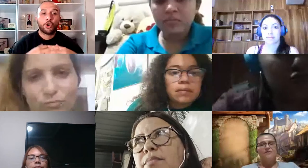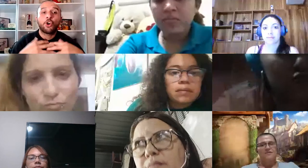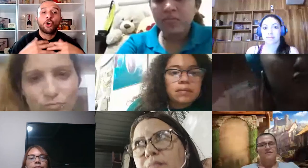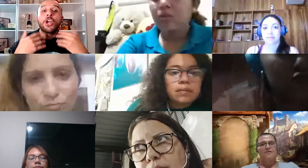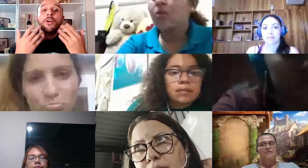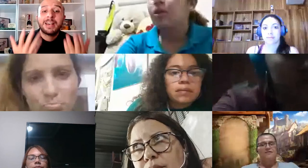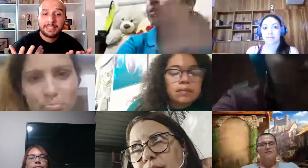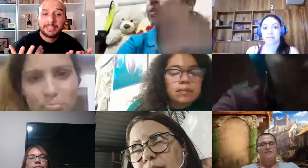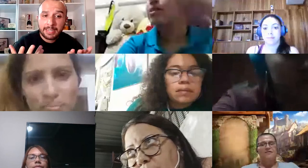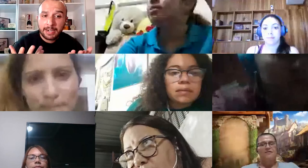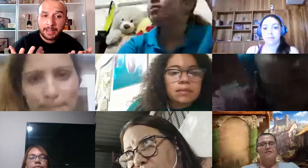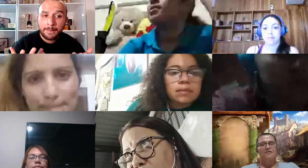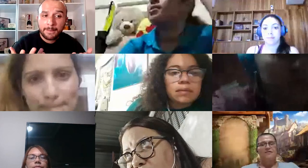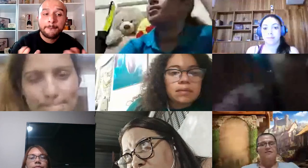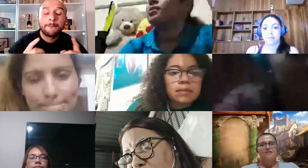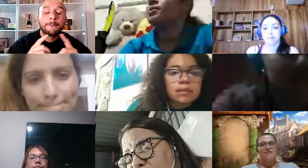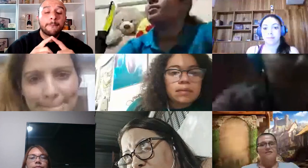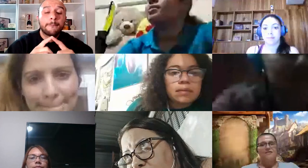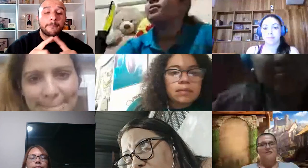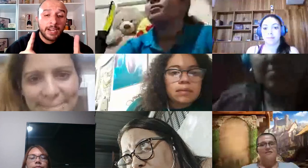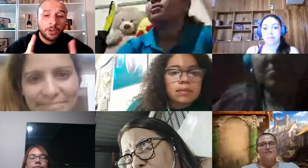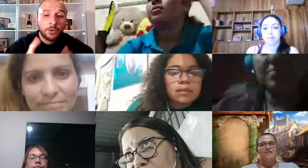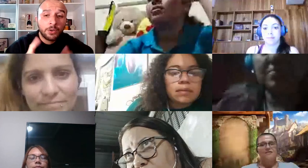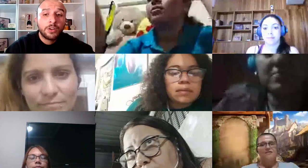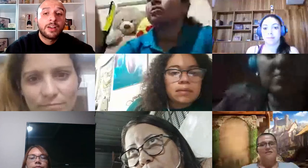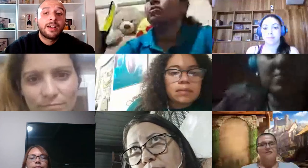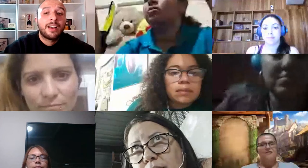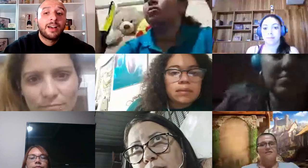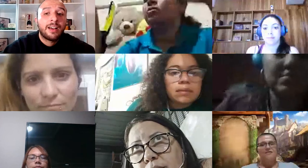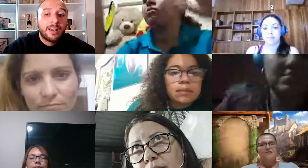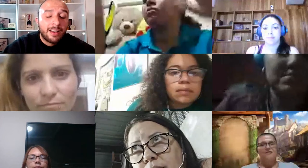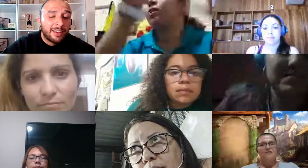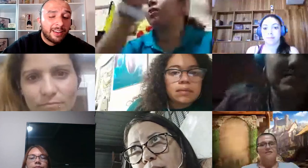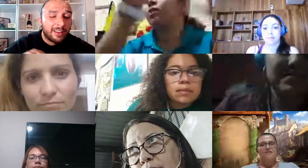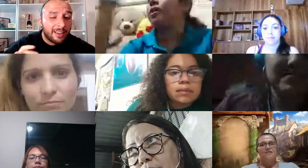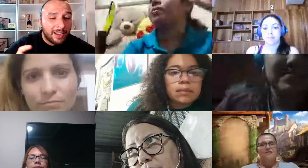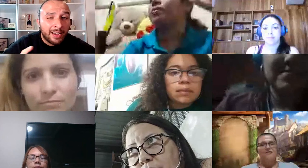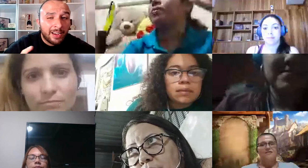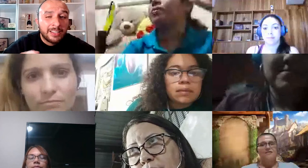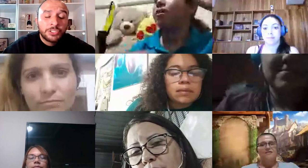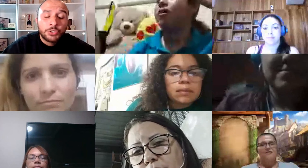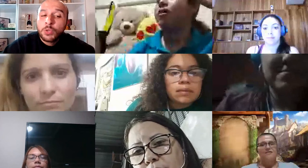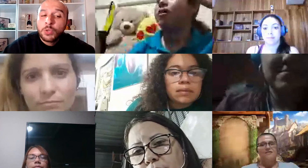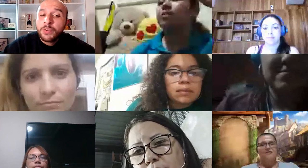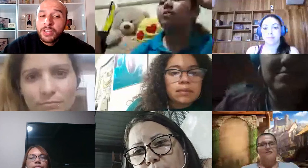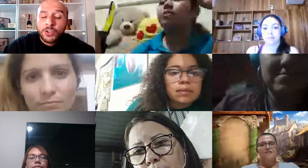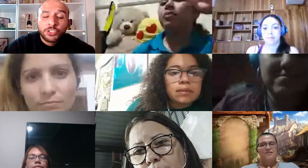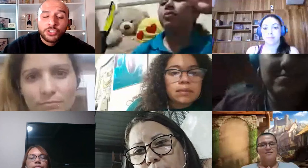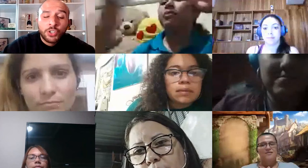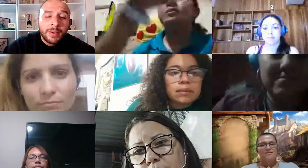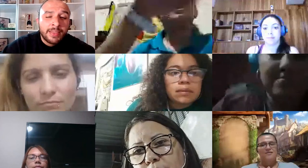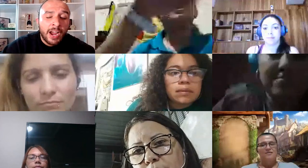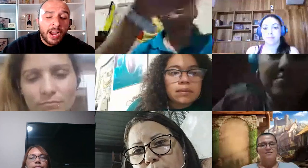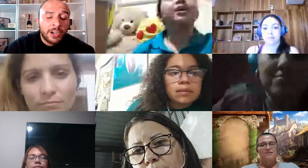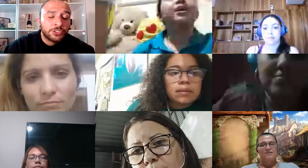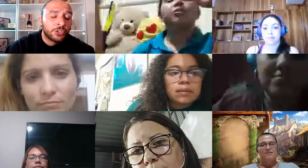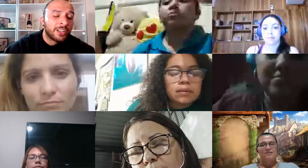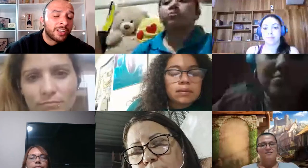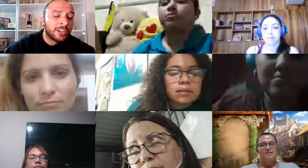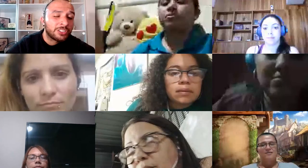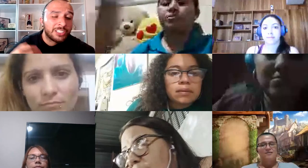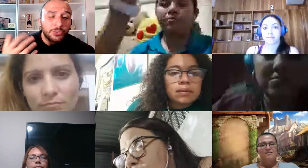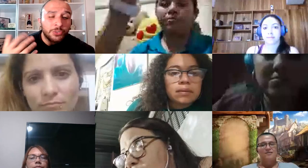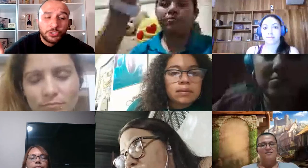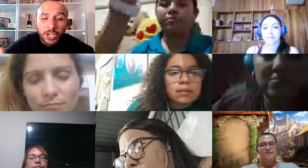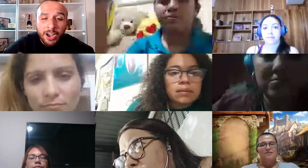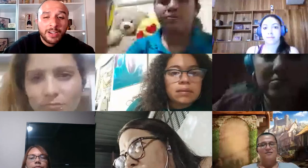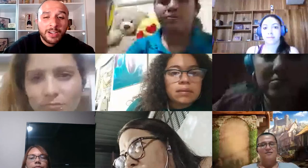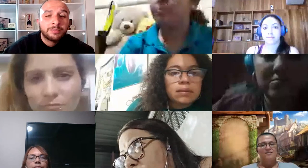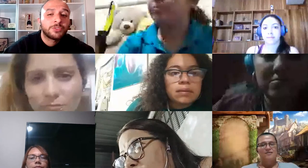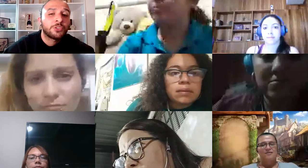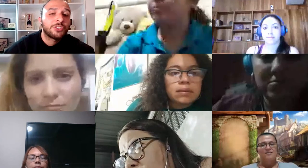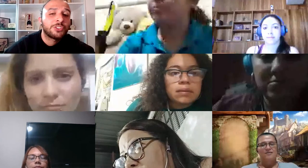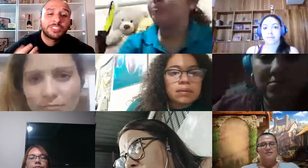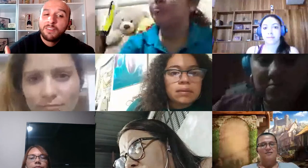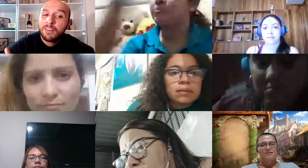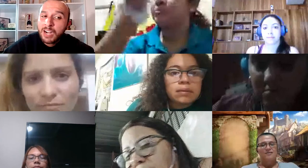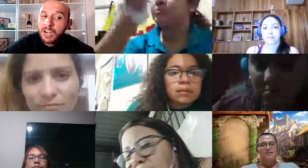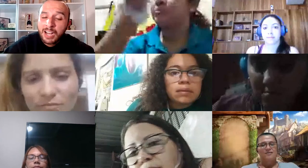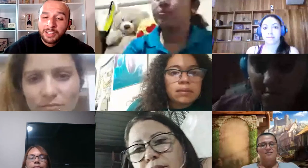Yo lo iba a hacer, pero ahí estuve viendo unos comentarios donde no se escuchaba, yo no estaba